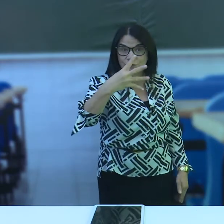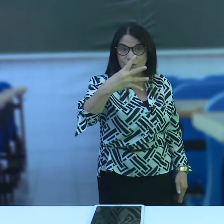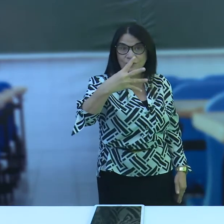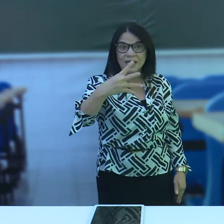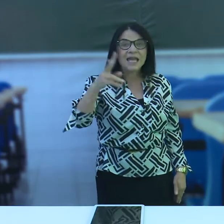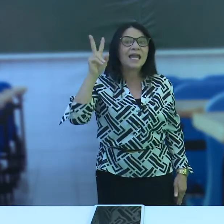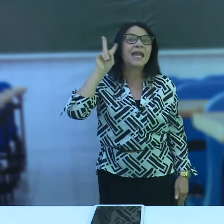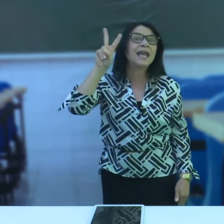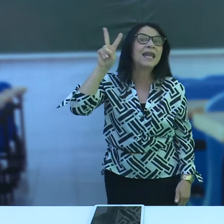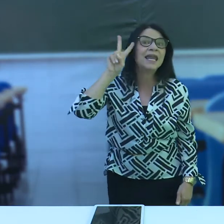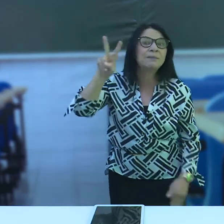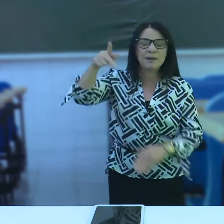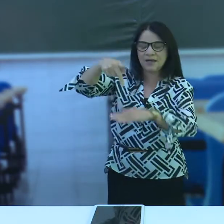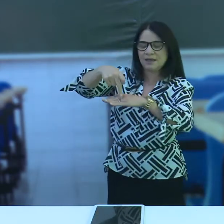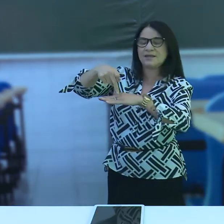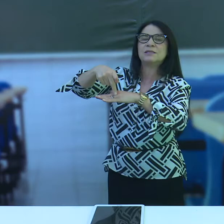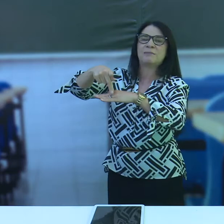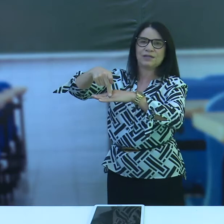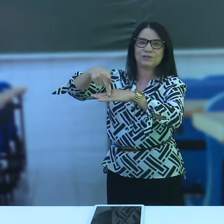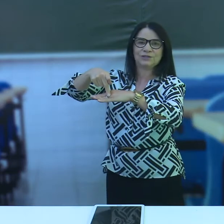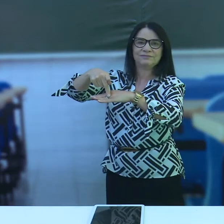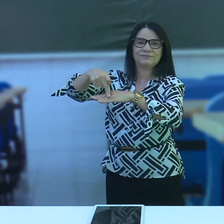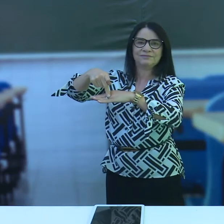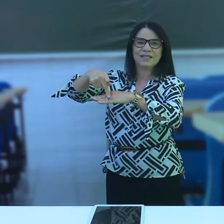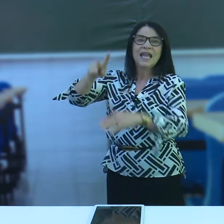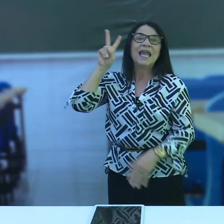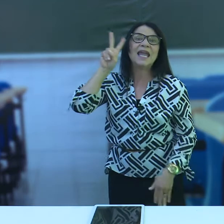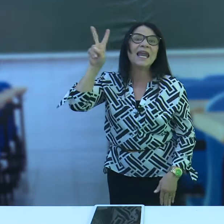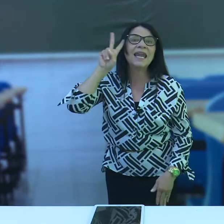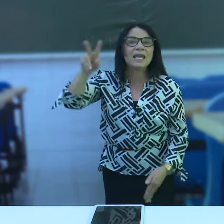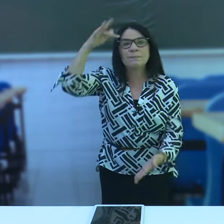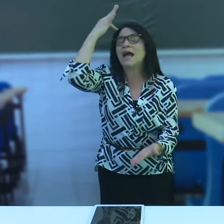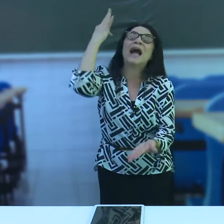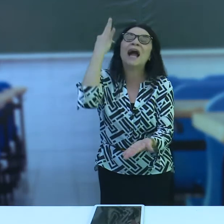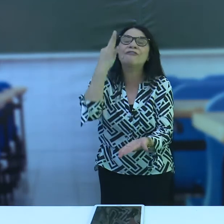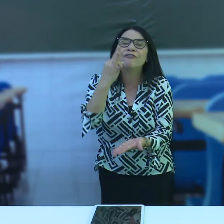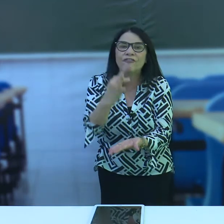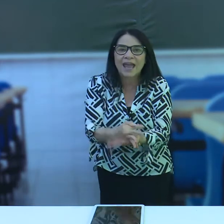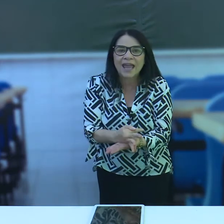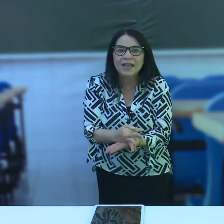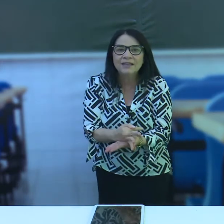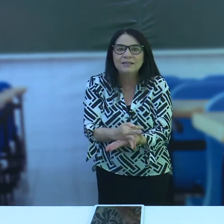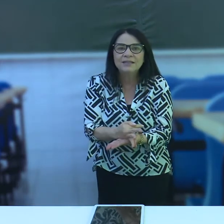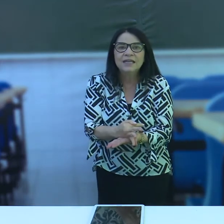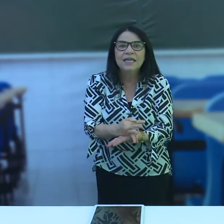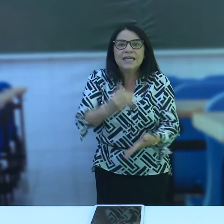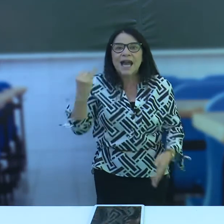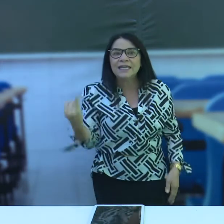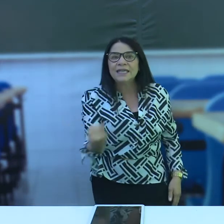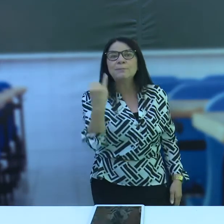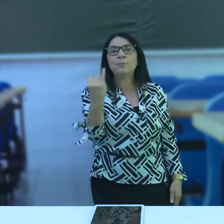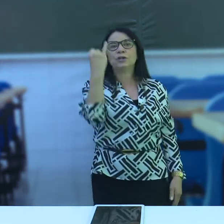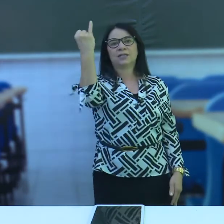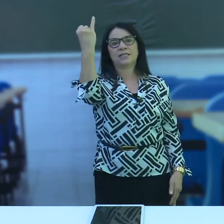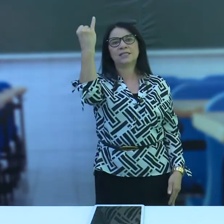4, relembra esse pacto. Relembra a fé e a